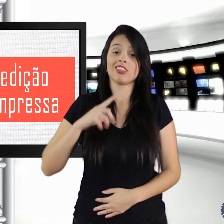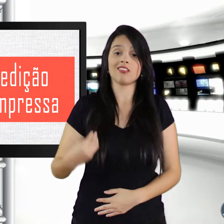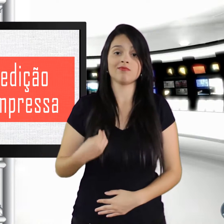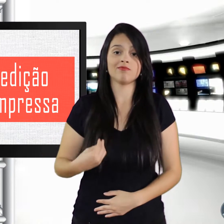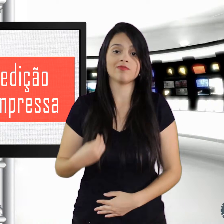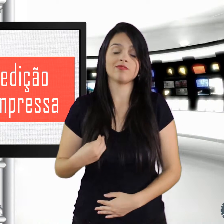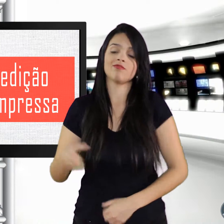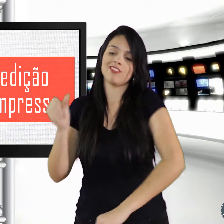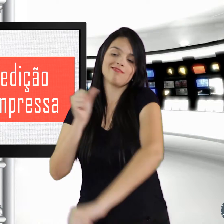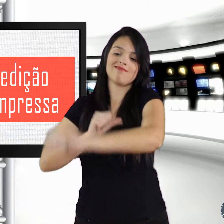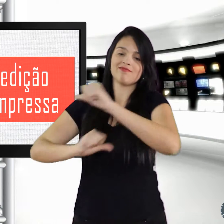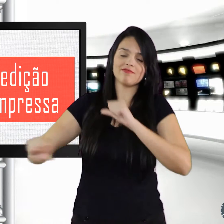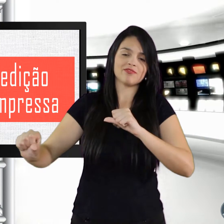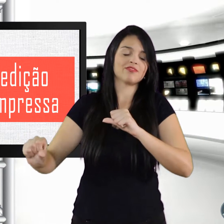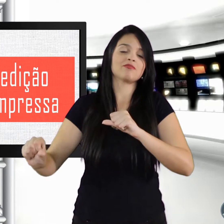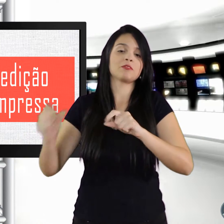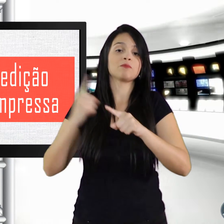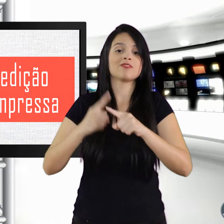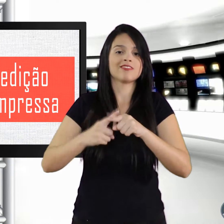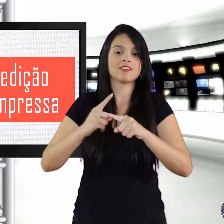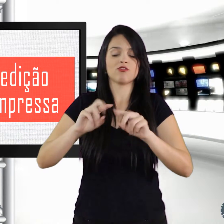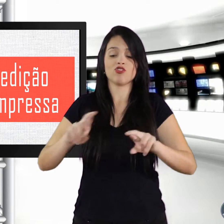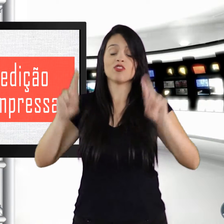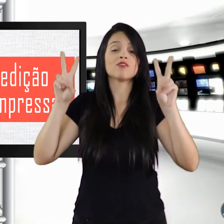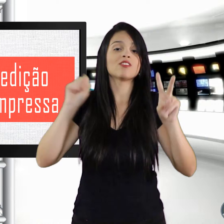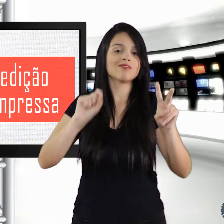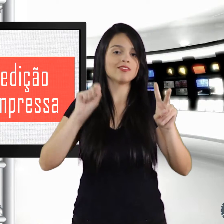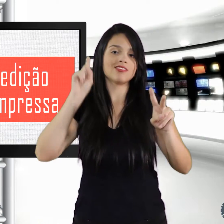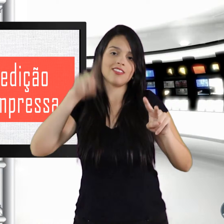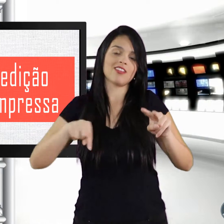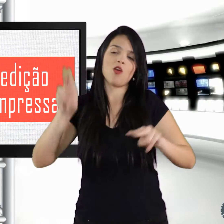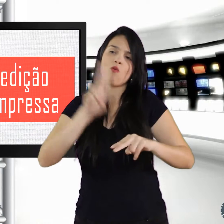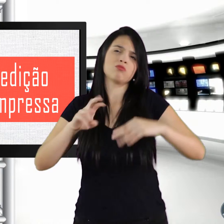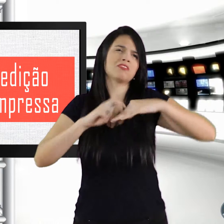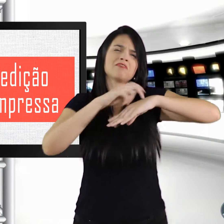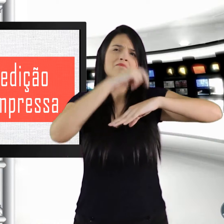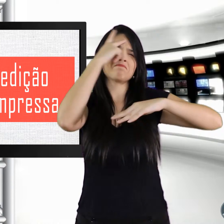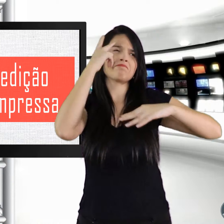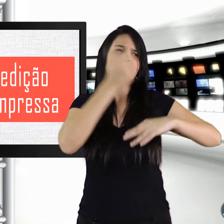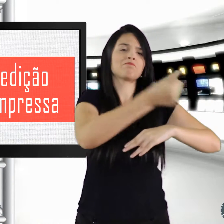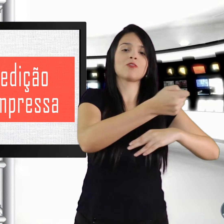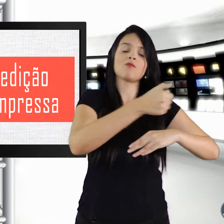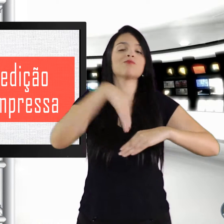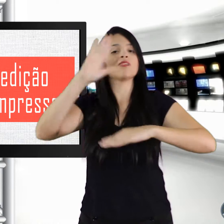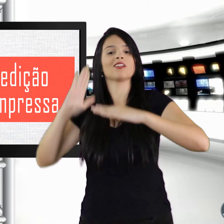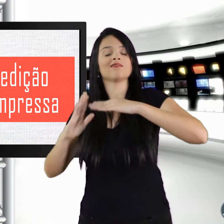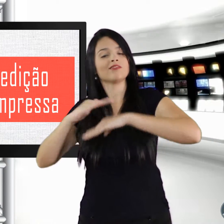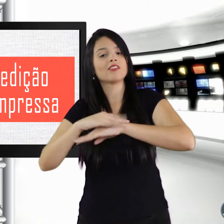se inverte o cenário, pois o diferencial passa a ser o uso das escadas. Há soluções baratas e simples,